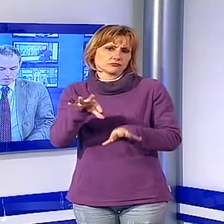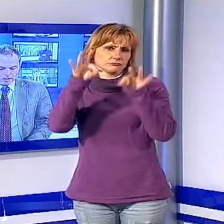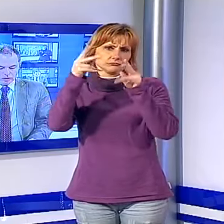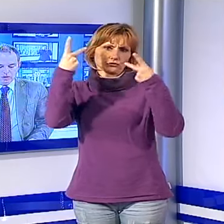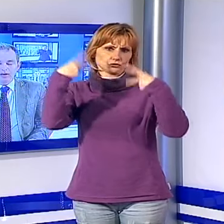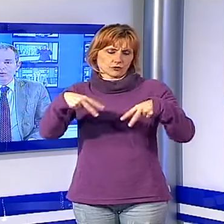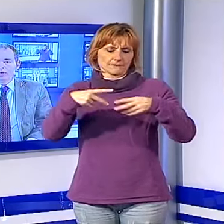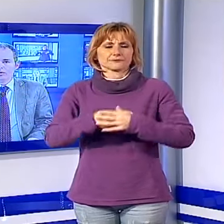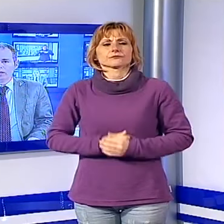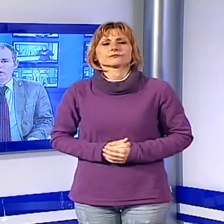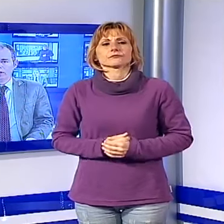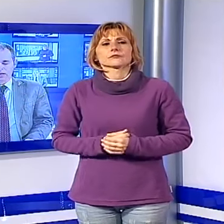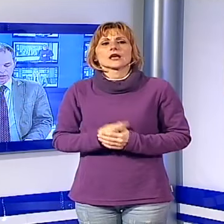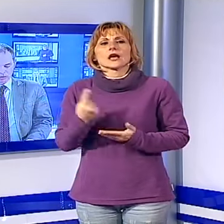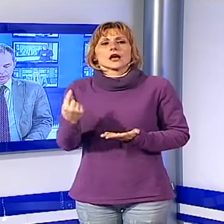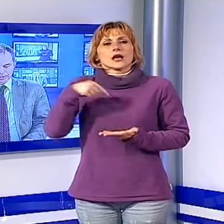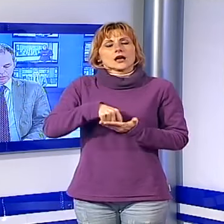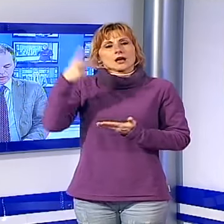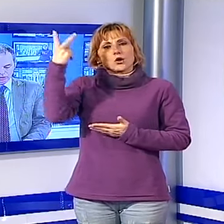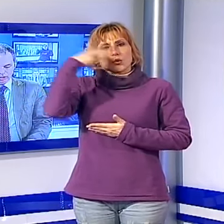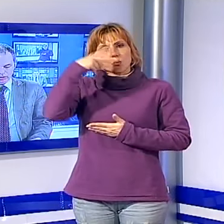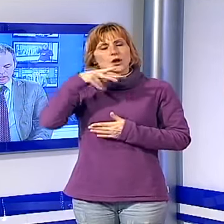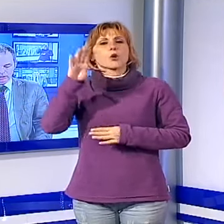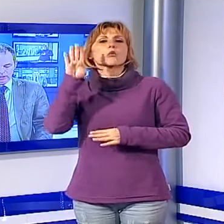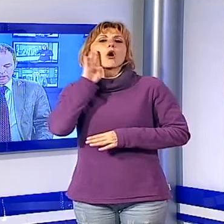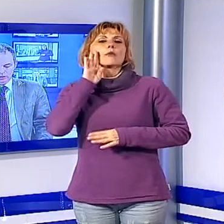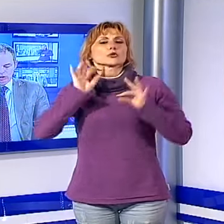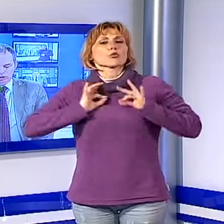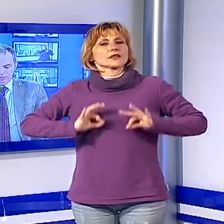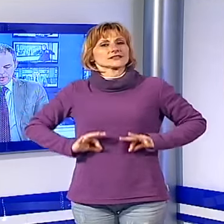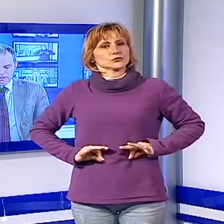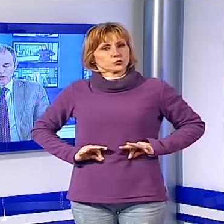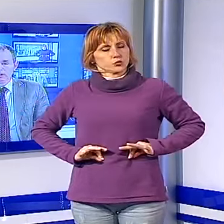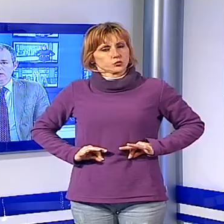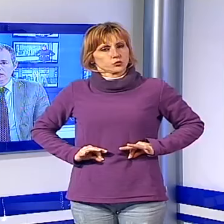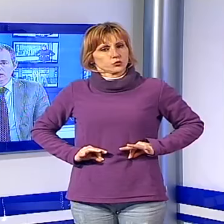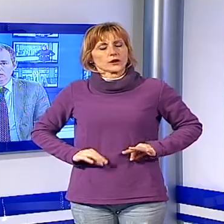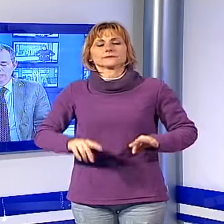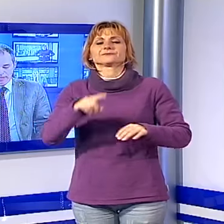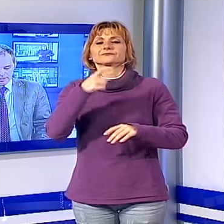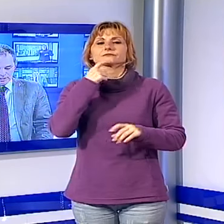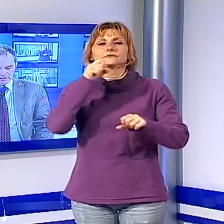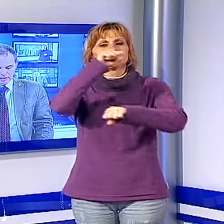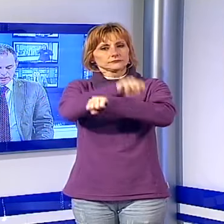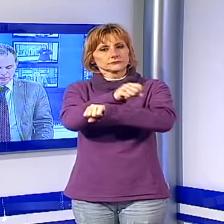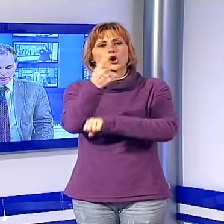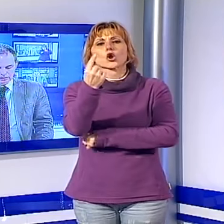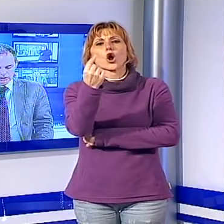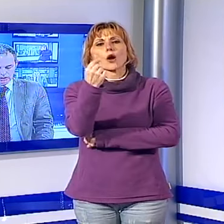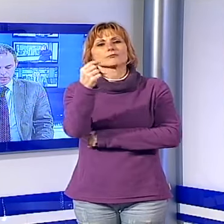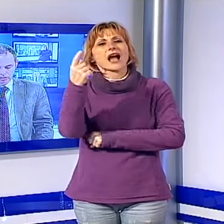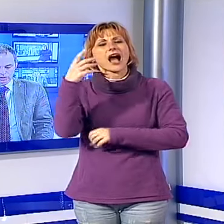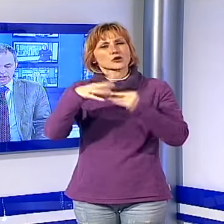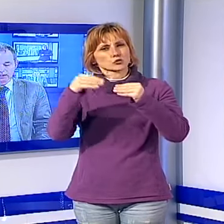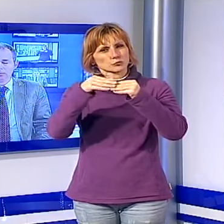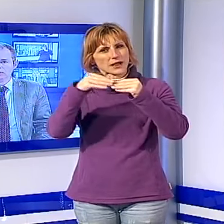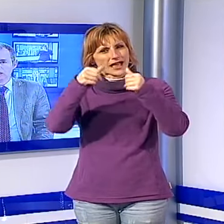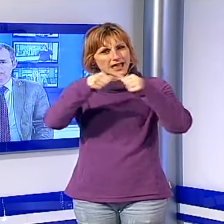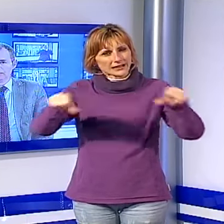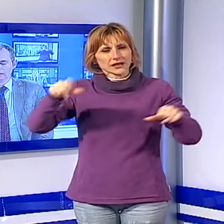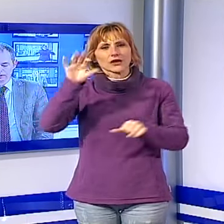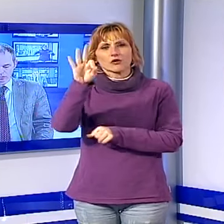Ancora Lucca, ancora con la cronaca. Gli uomini della Questura hanno tratto in arresto una coppia di cittadini romeni, residenti in provincia di Foggia,